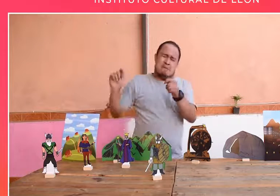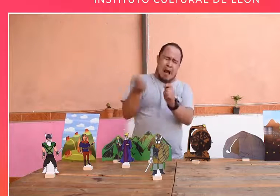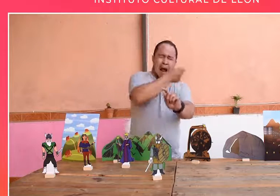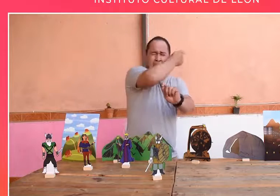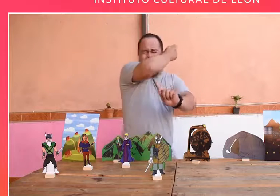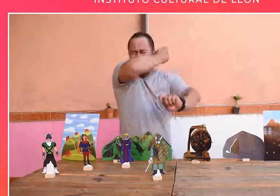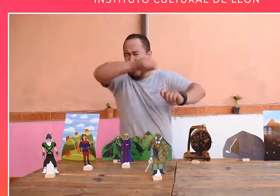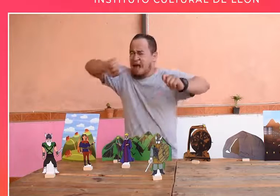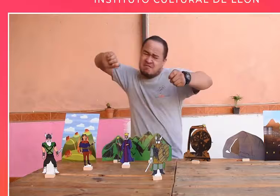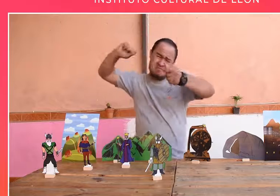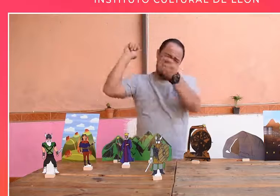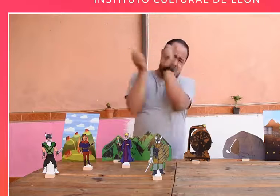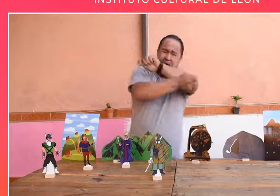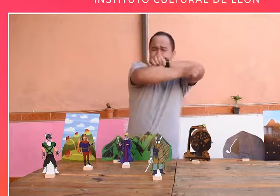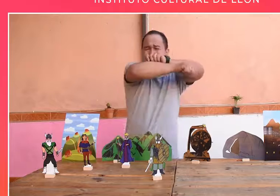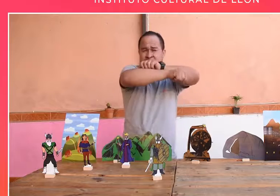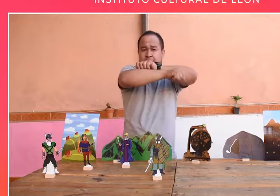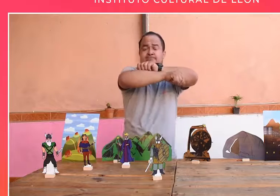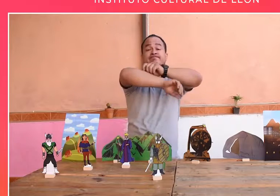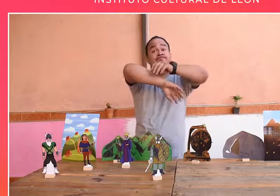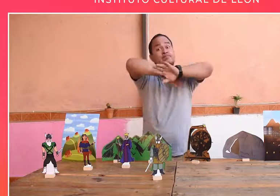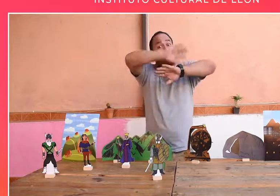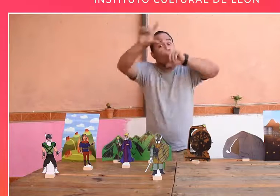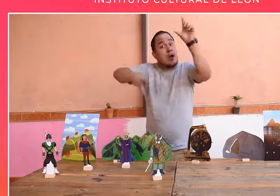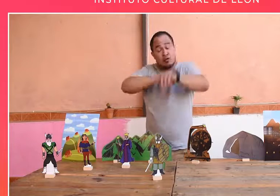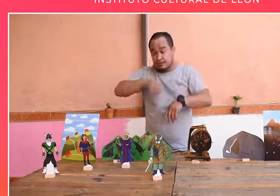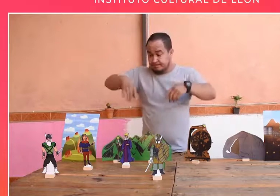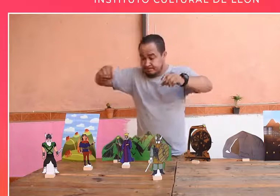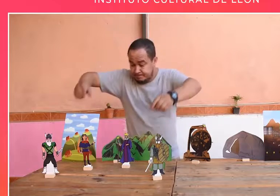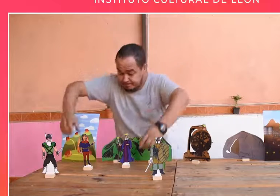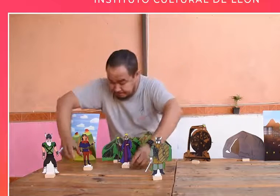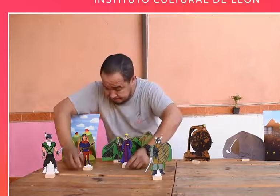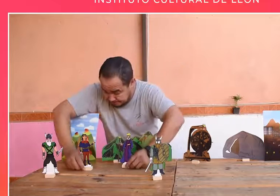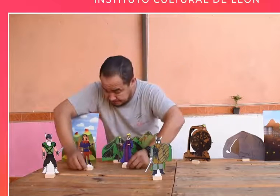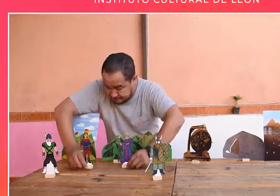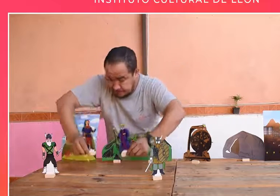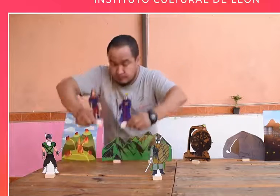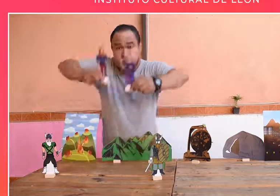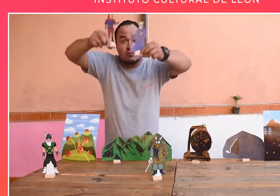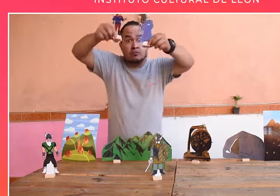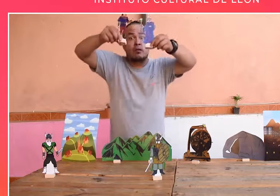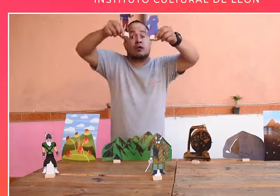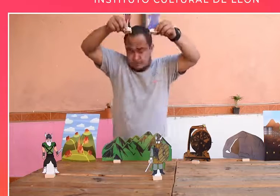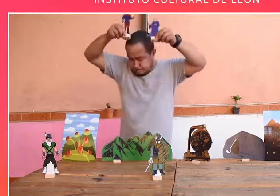Y las batallas continuaron y continuaron por un largo tiempo.